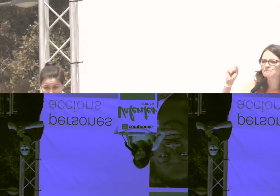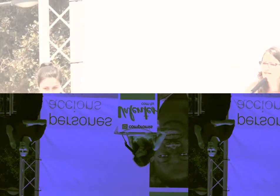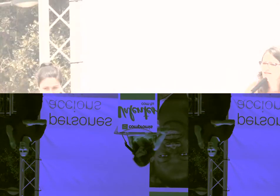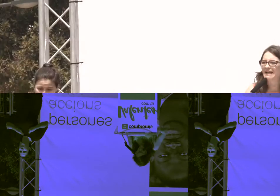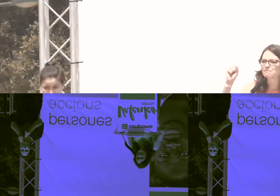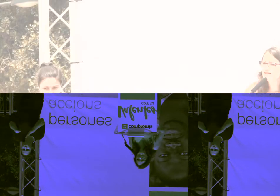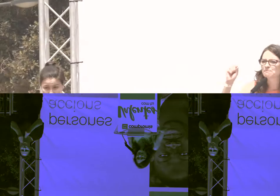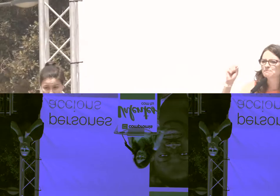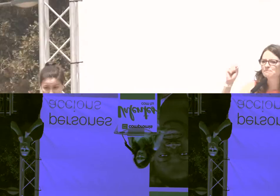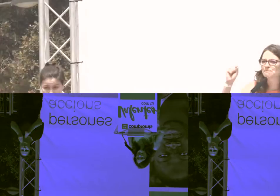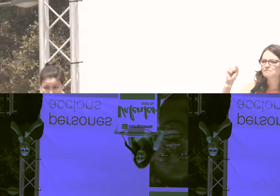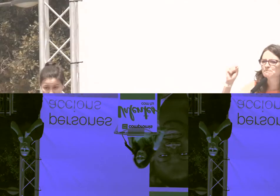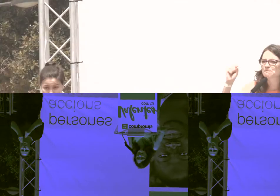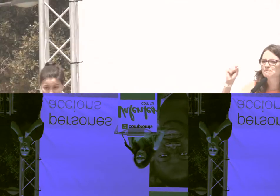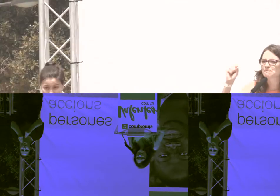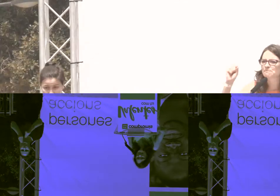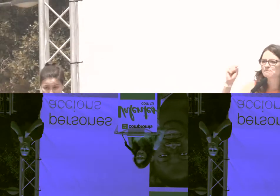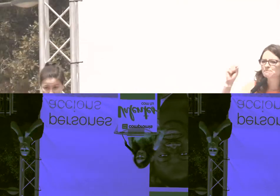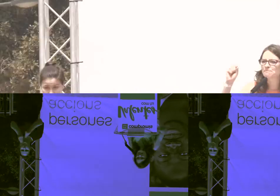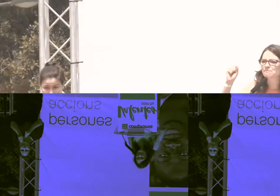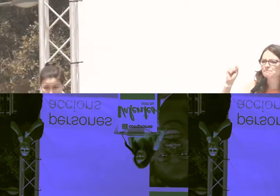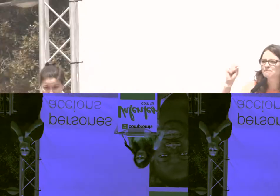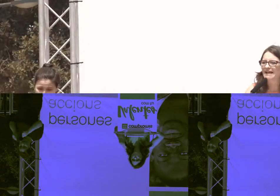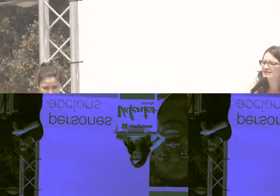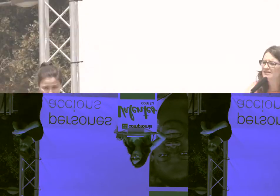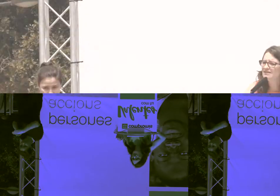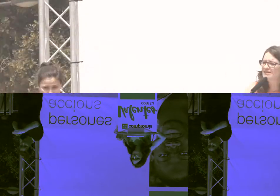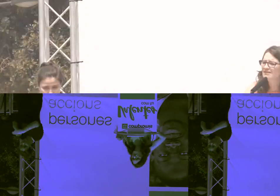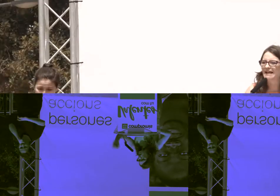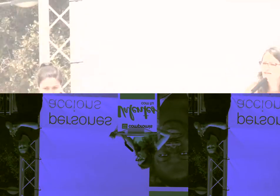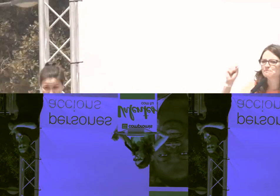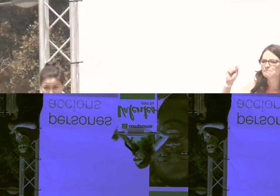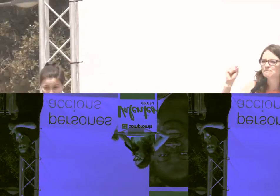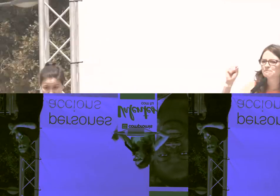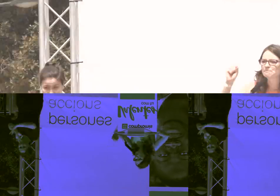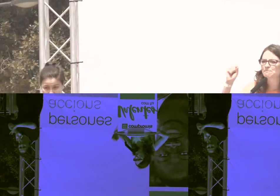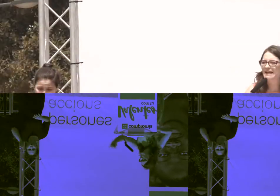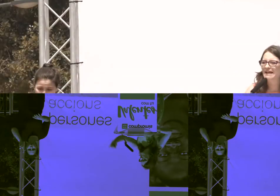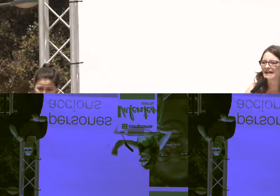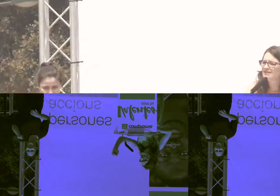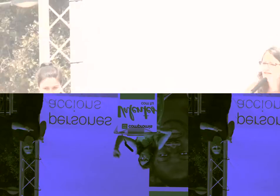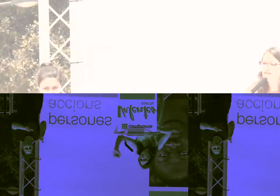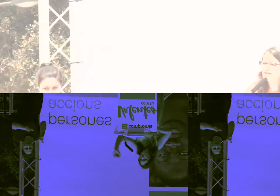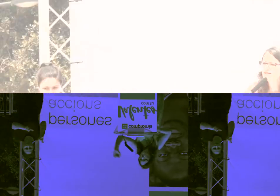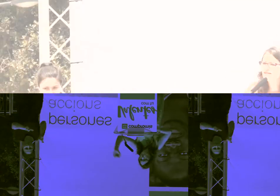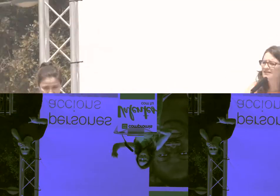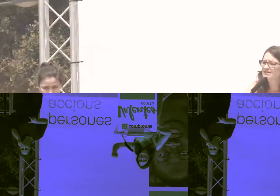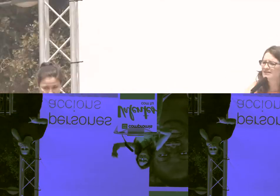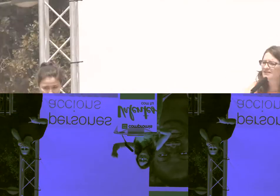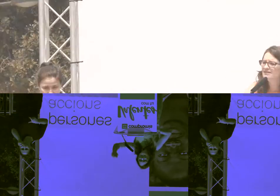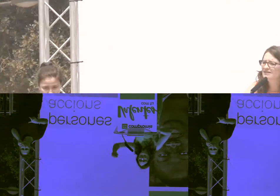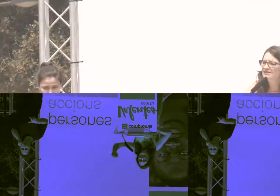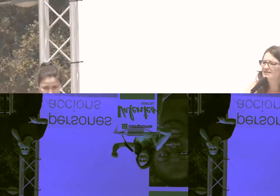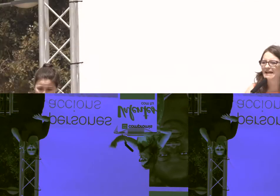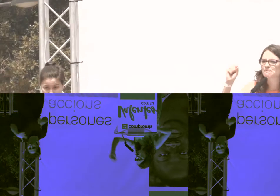cobertura sanitària en 2015. Ui, tot el món al nostre país té dret a la salut, perquè la salut no